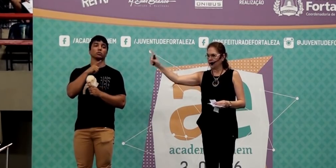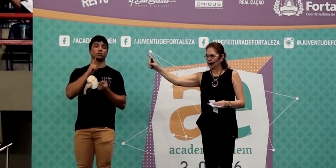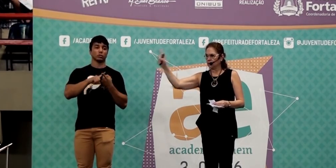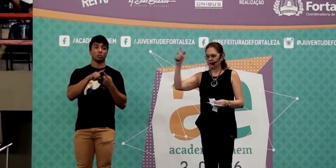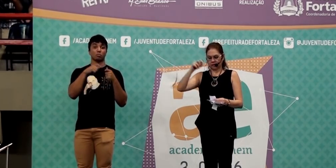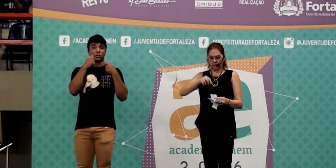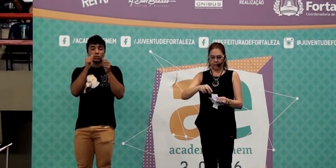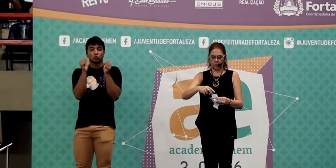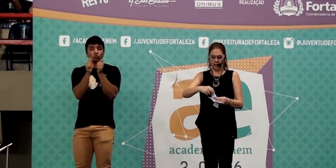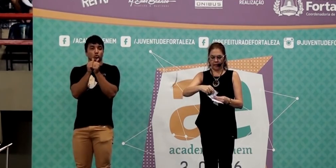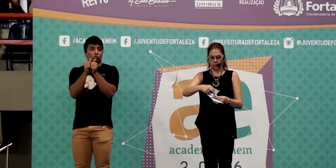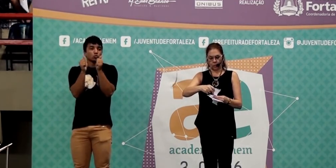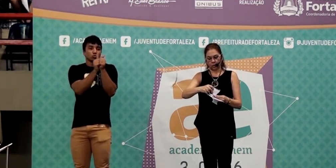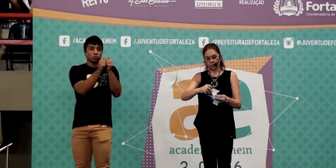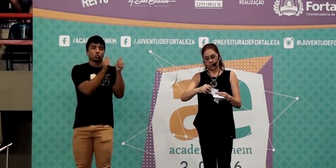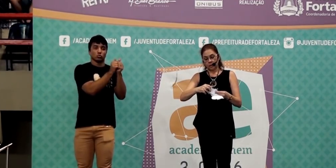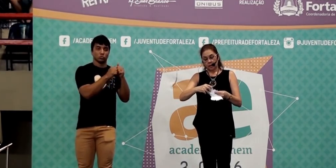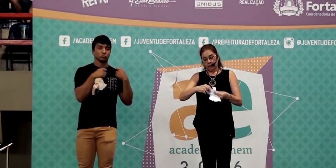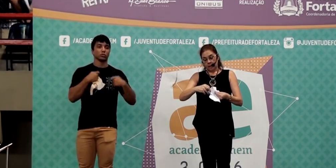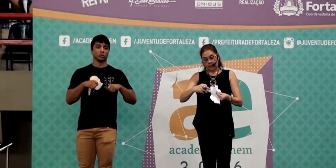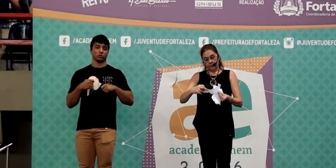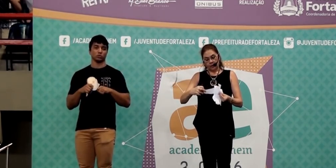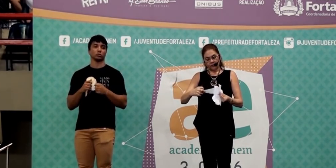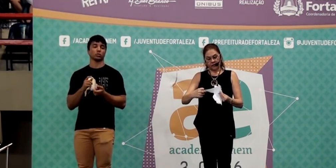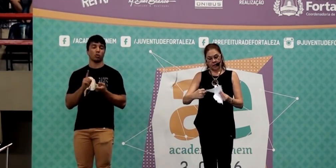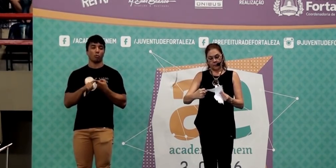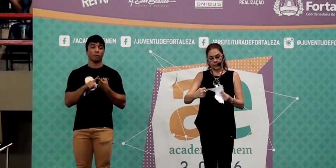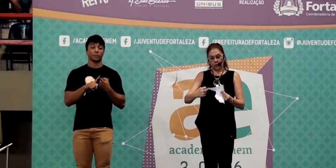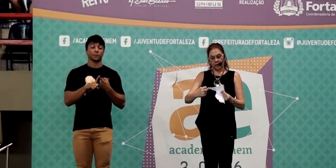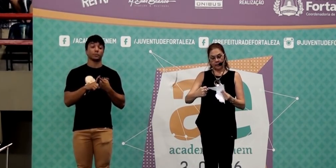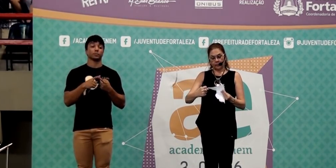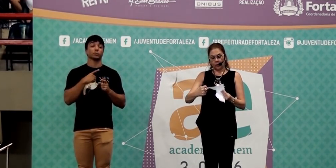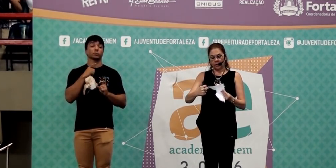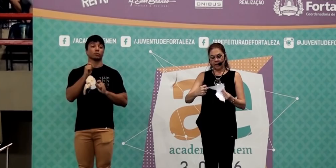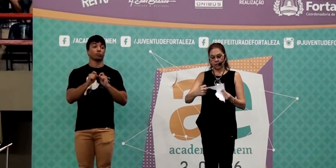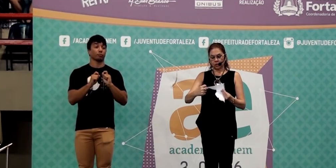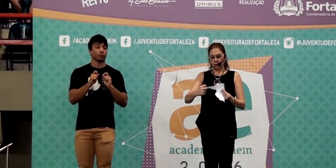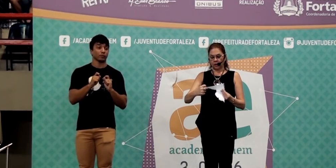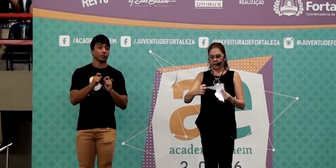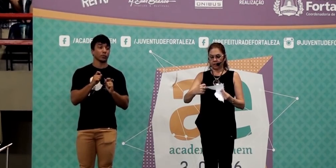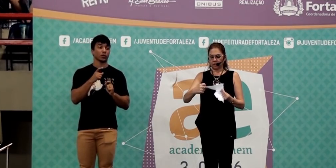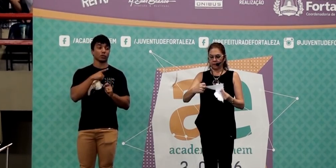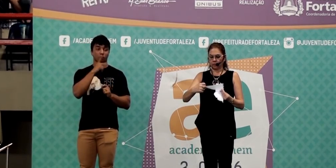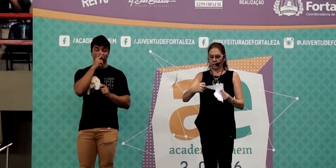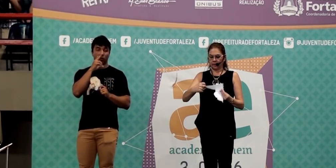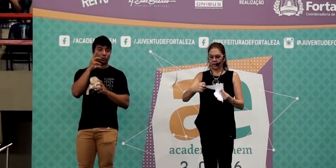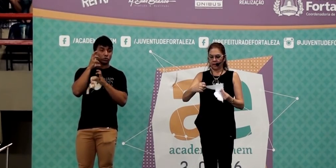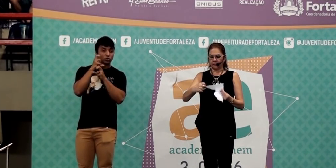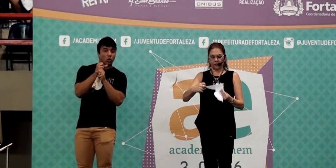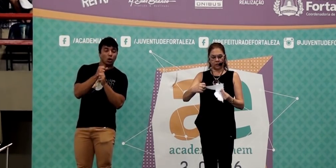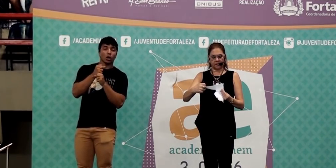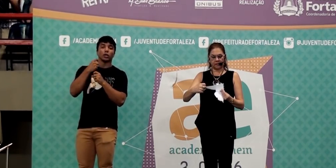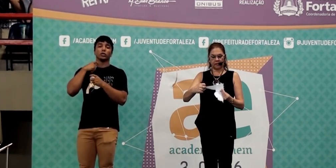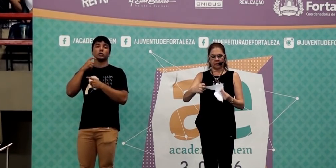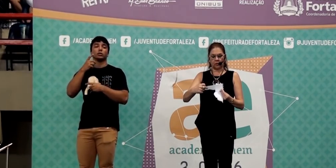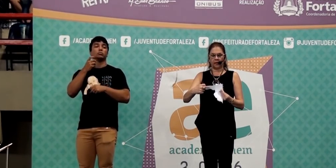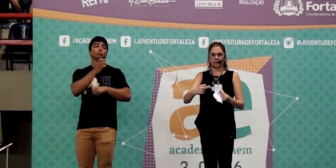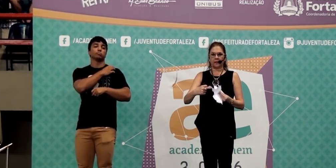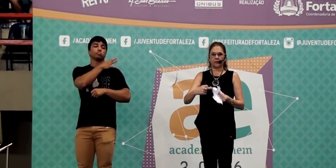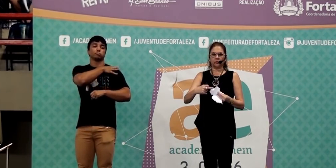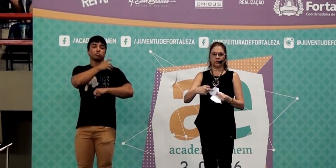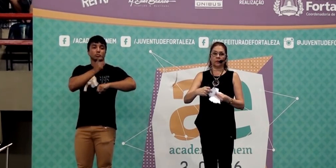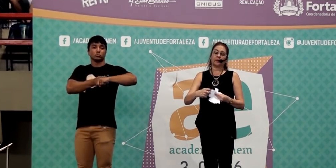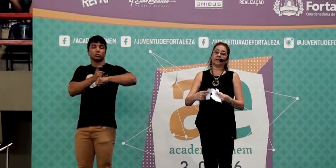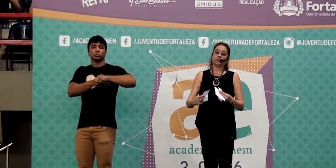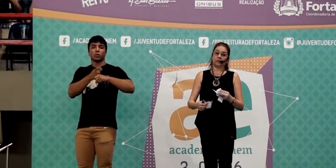outro, o S numa sílaba, o R no outro. E, por fim, por que história, ditadura militar foram escritas com